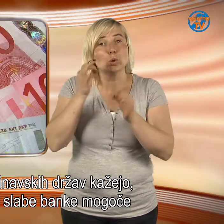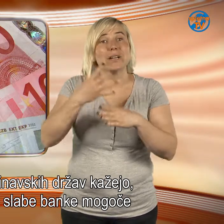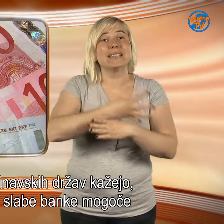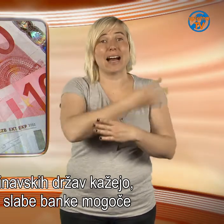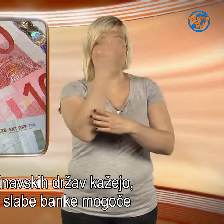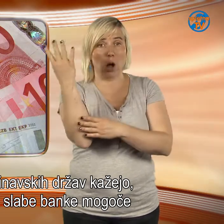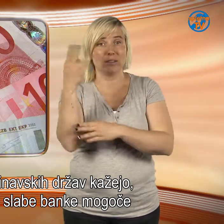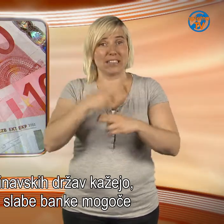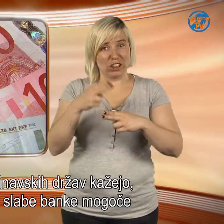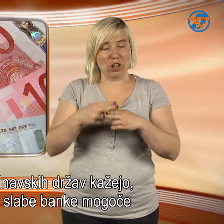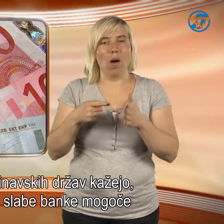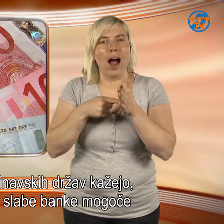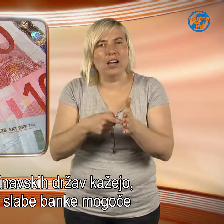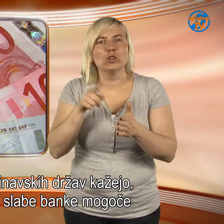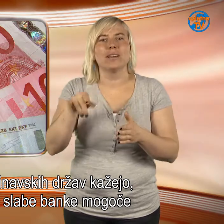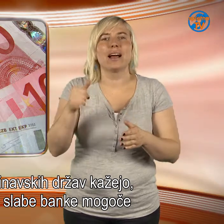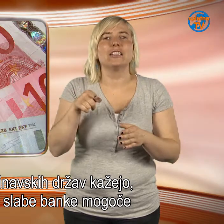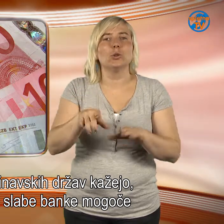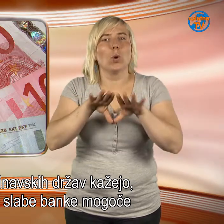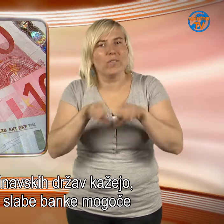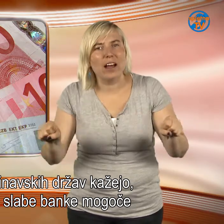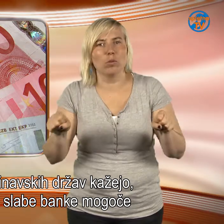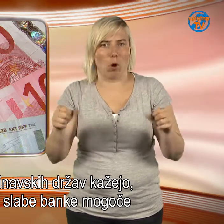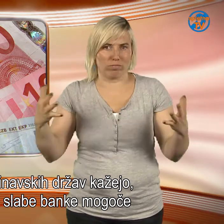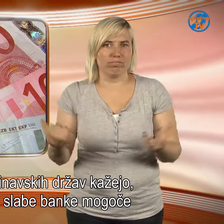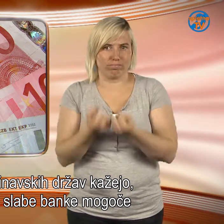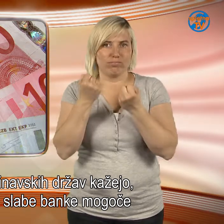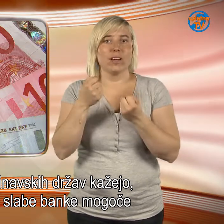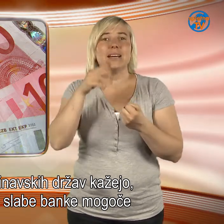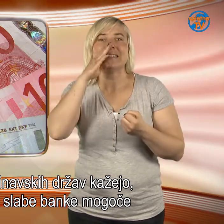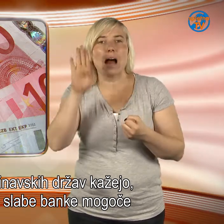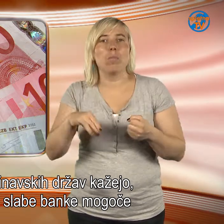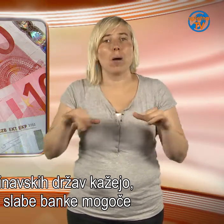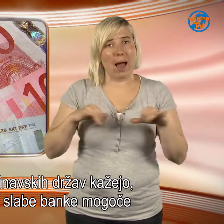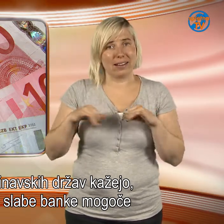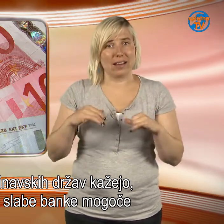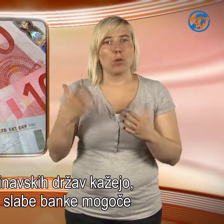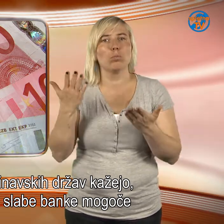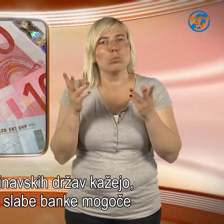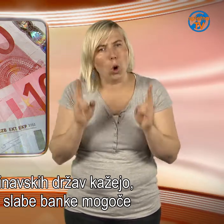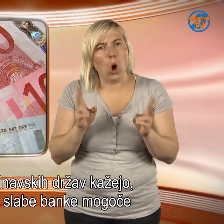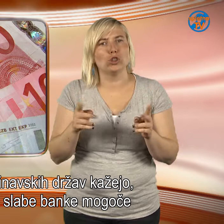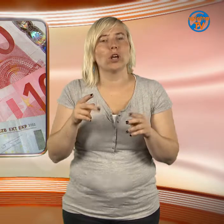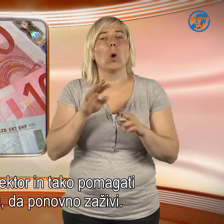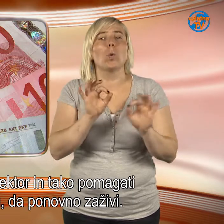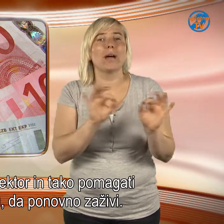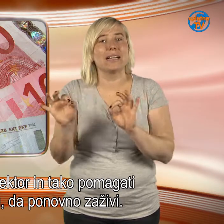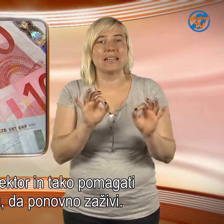Izkušnje skandinavskih držav kažejo, da je z uvedbo slabe banke mogoče urediti bančni sektor in tako pomagati gospodarstvu,